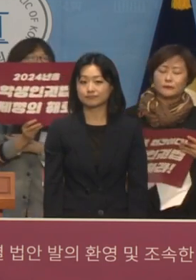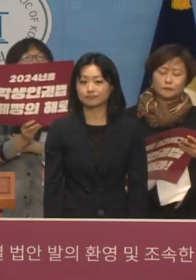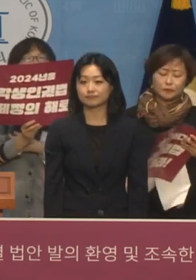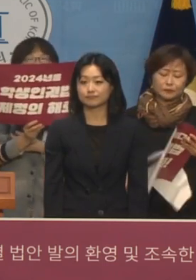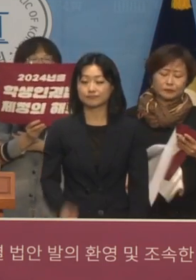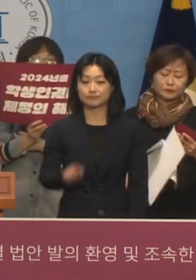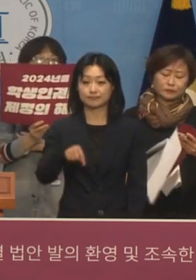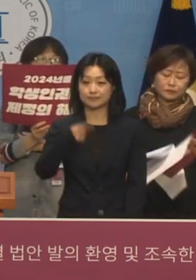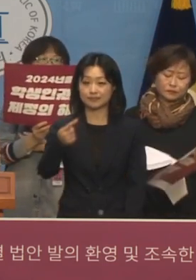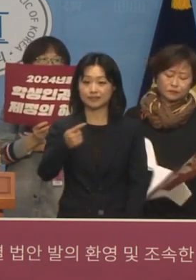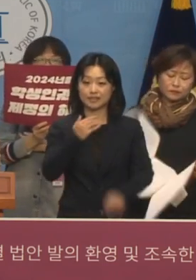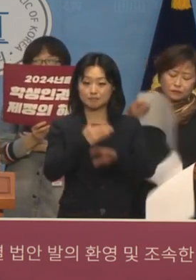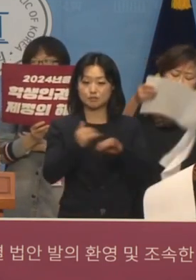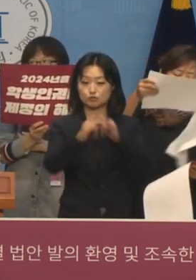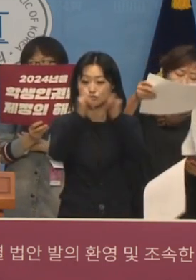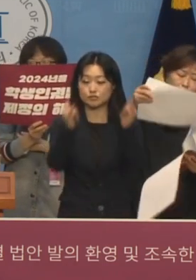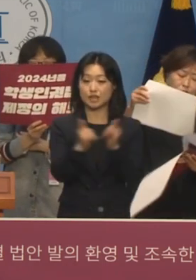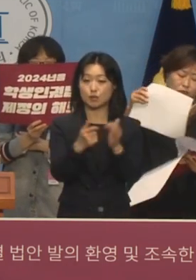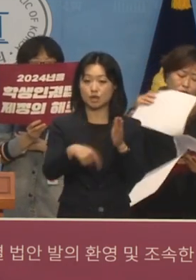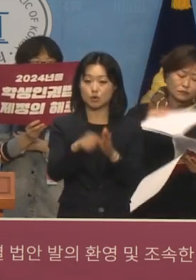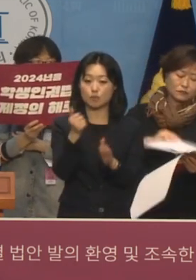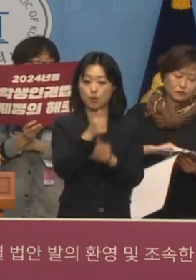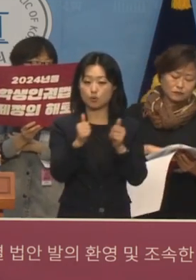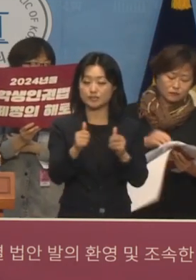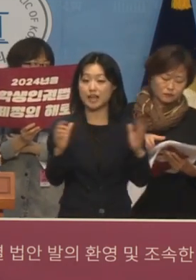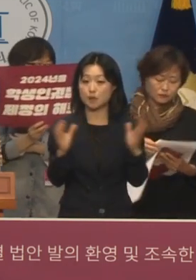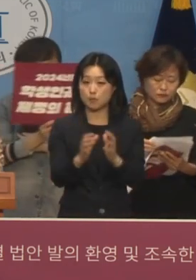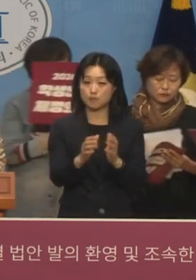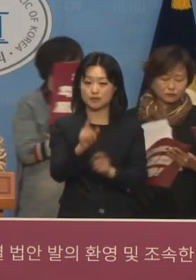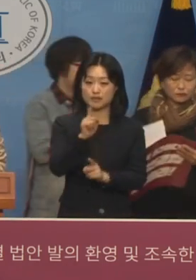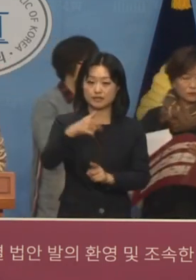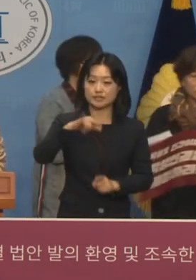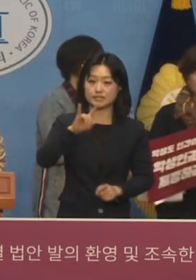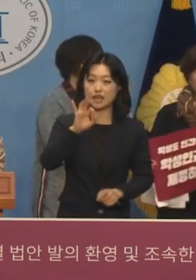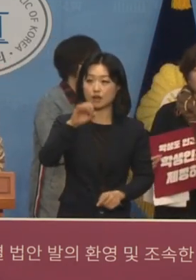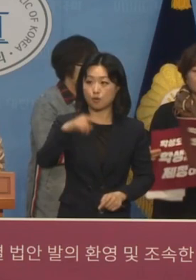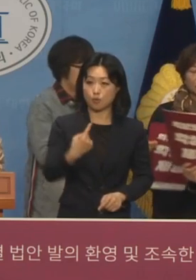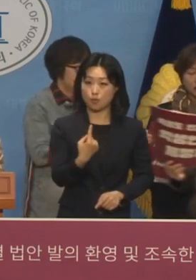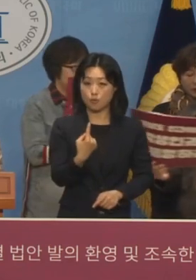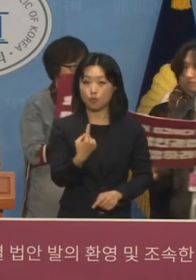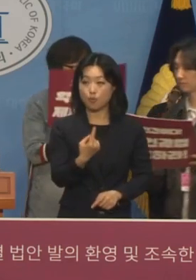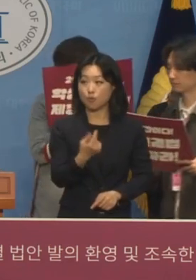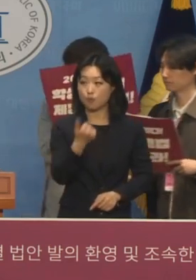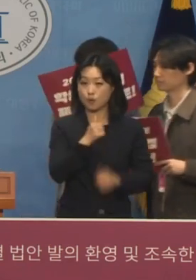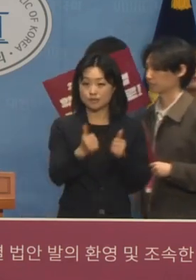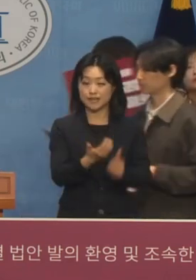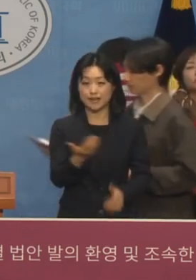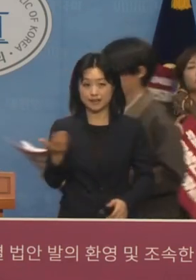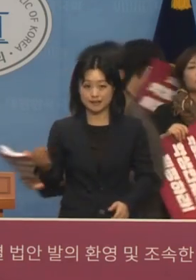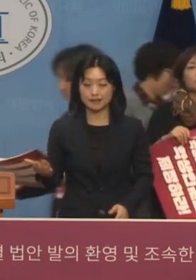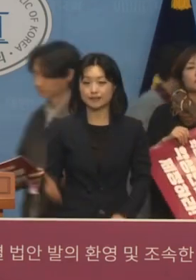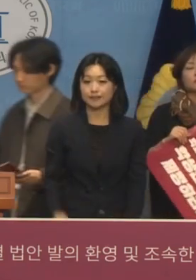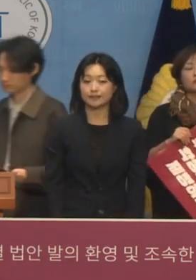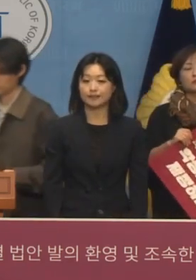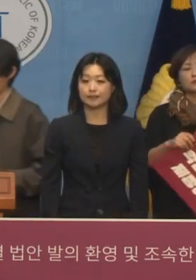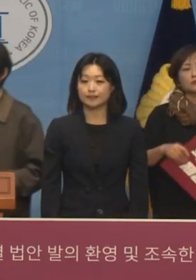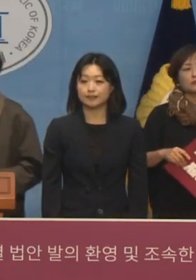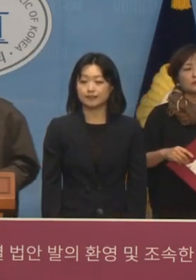네, 다음은 민주사회를 위한 변호사 모임 이재호 변호사님을 발언대로 모시겠습니다.